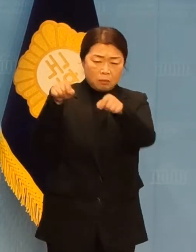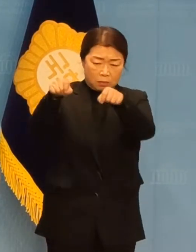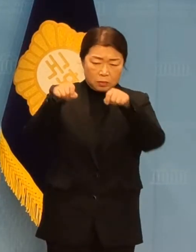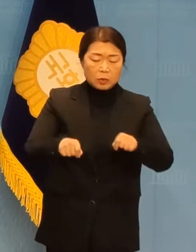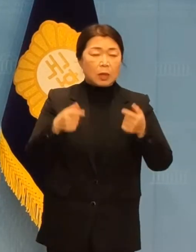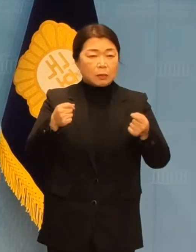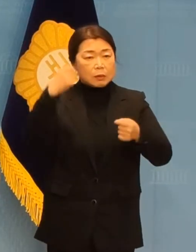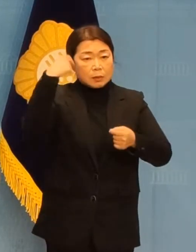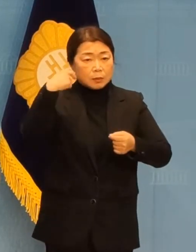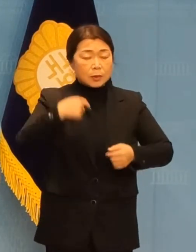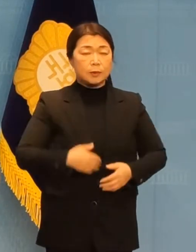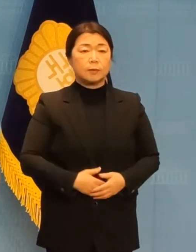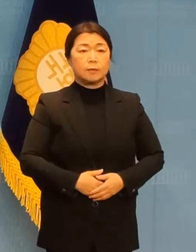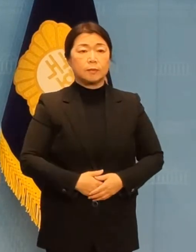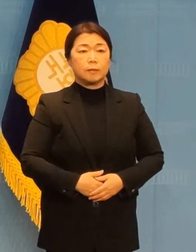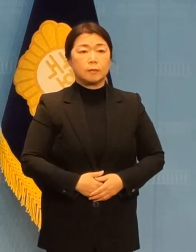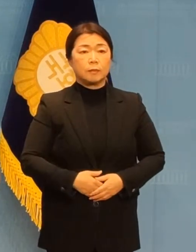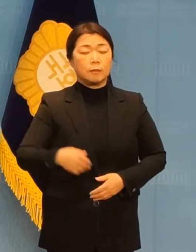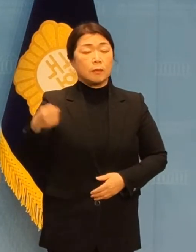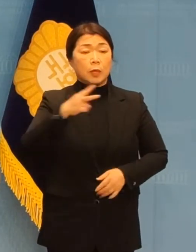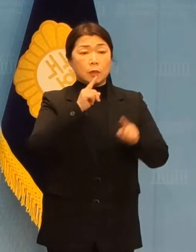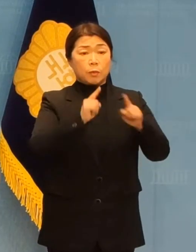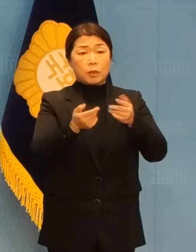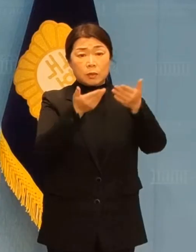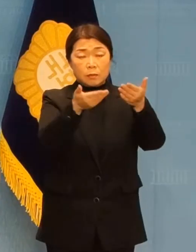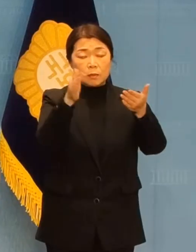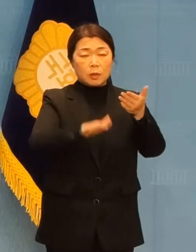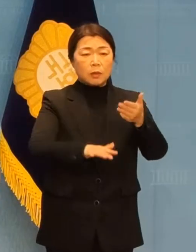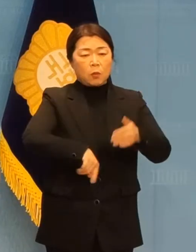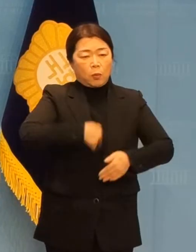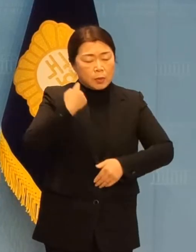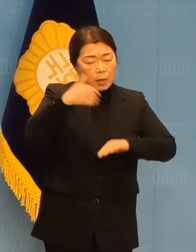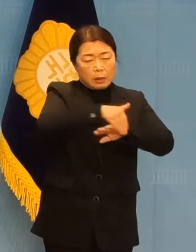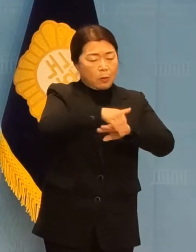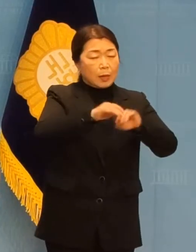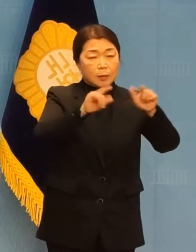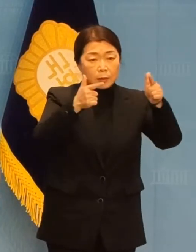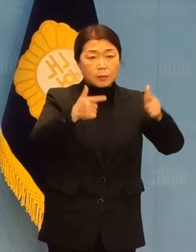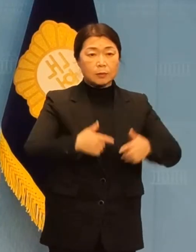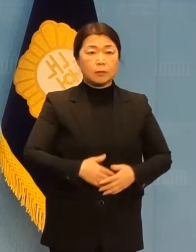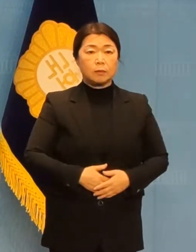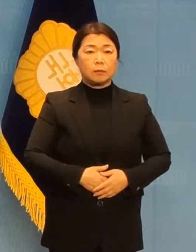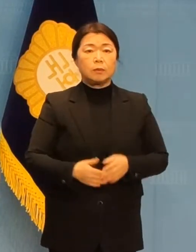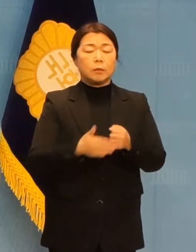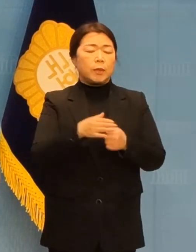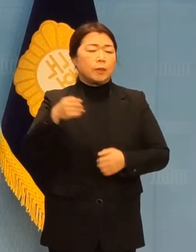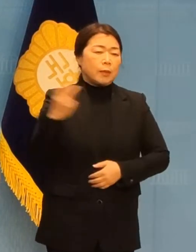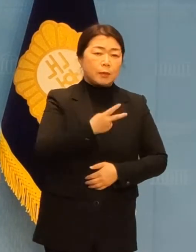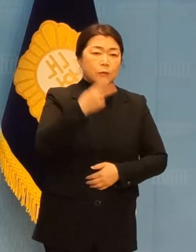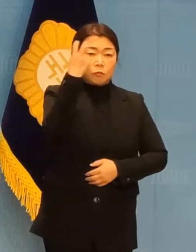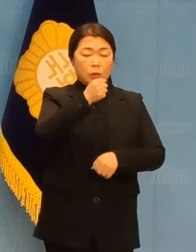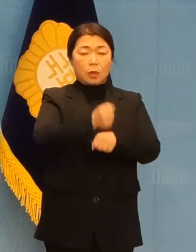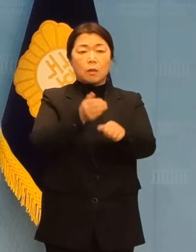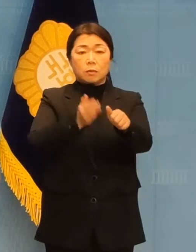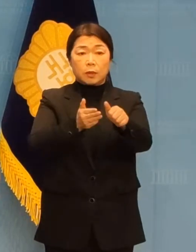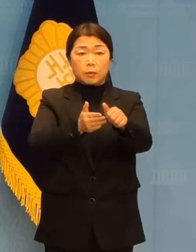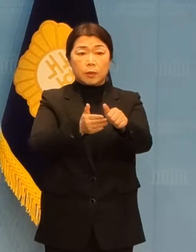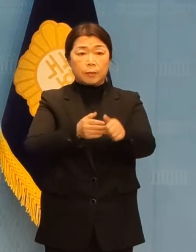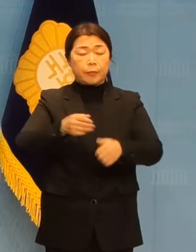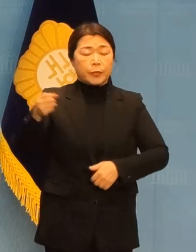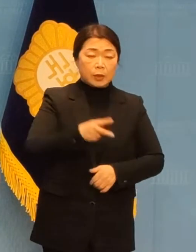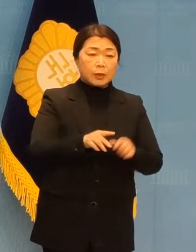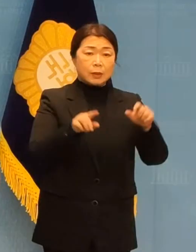다시 말하건대 이것은 결코 단독 범행이 아닙니다. 그렇기에 다시 수사해 주십시오. 다시